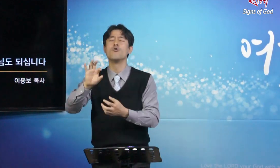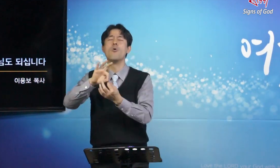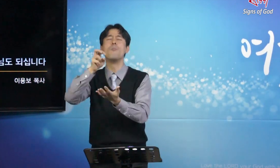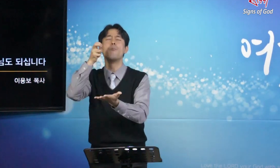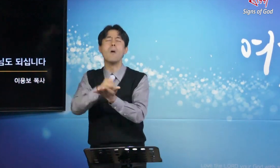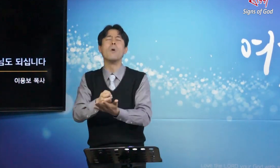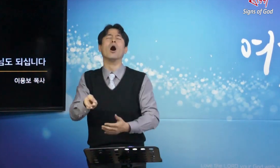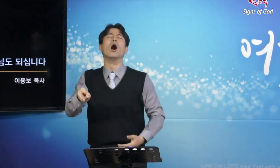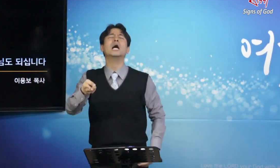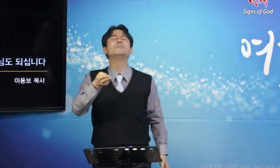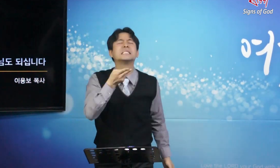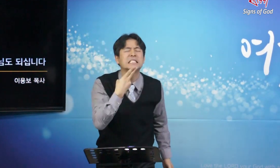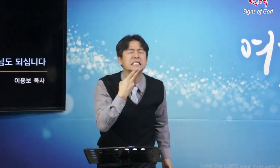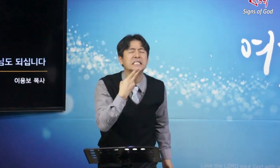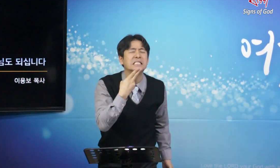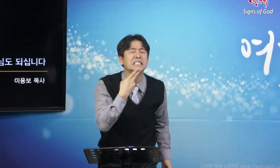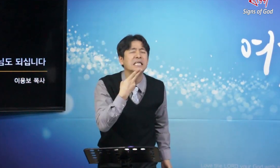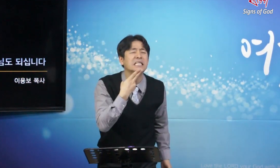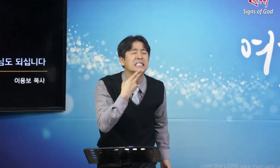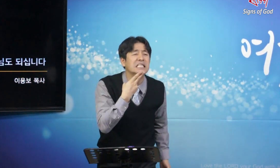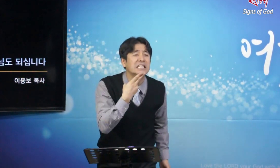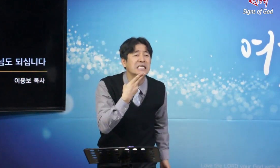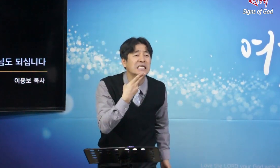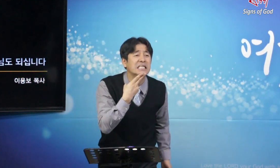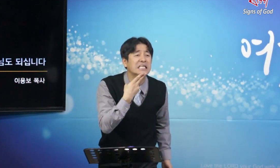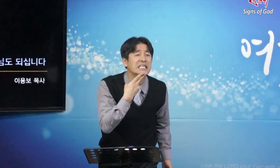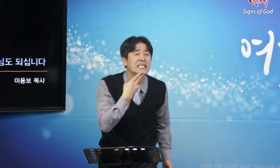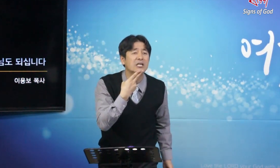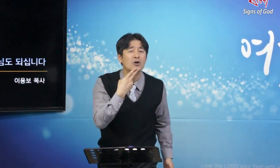원어에 보면 율법 없이는